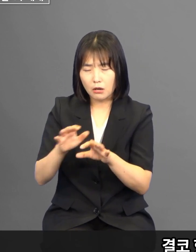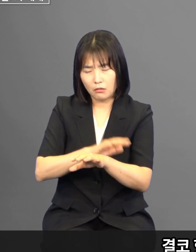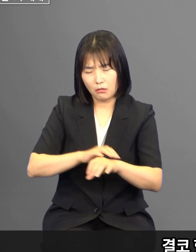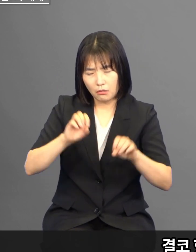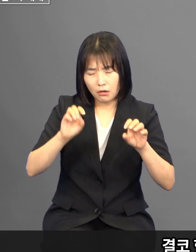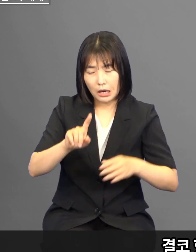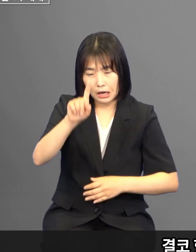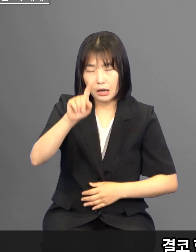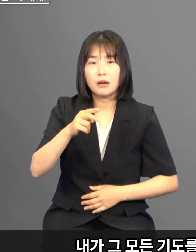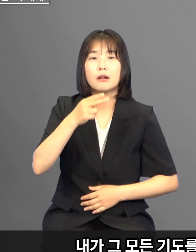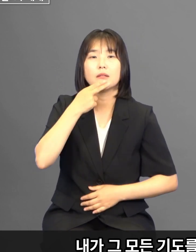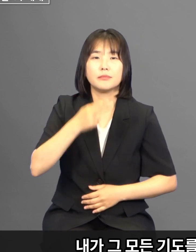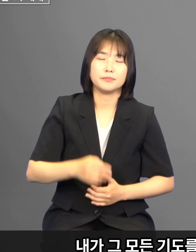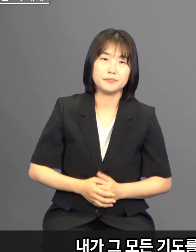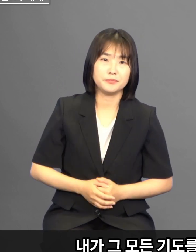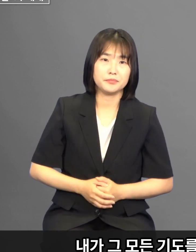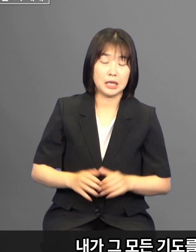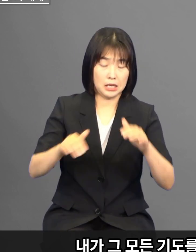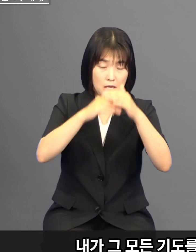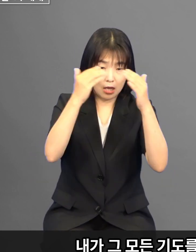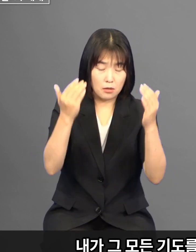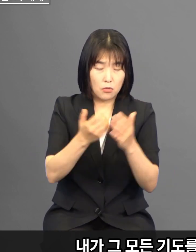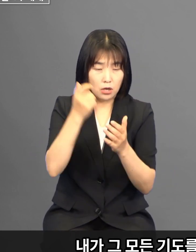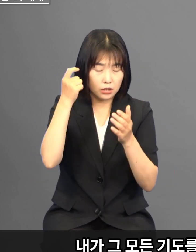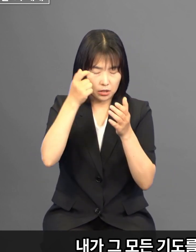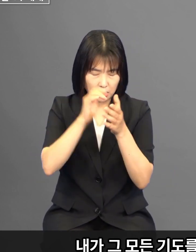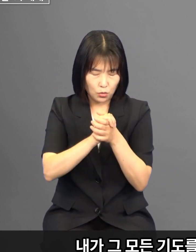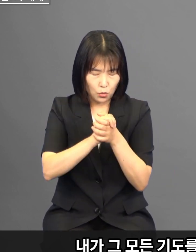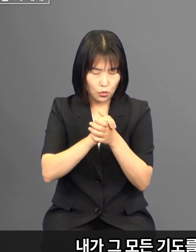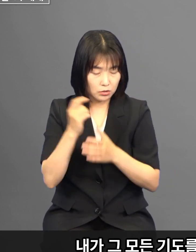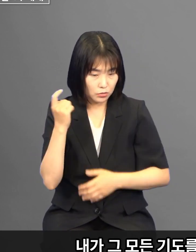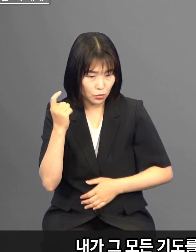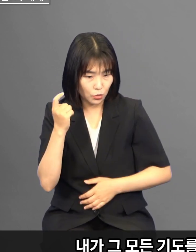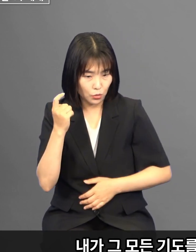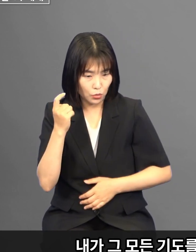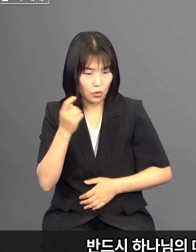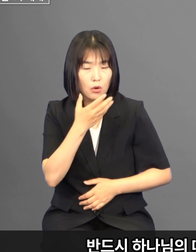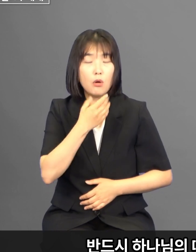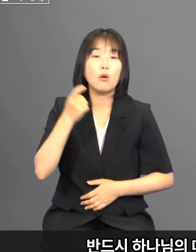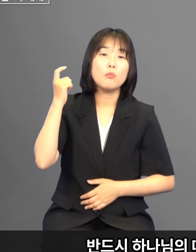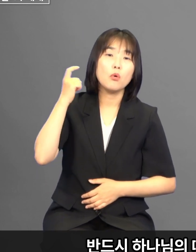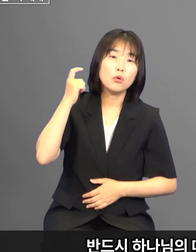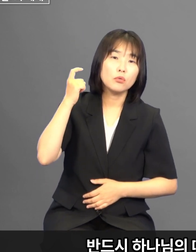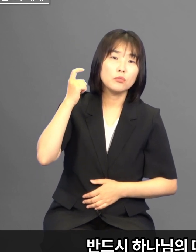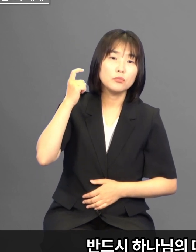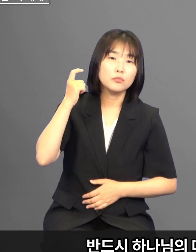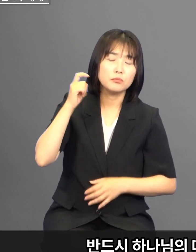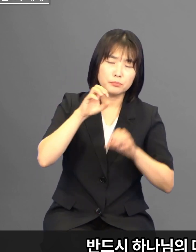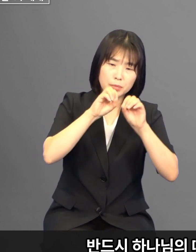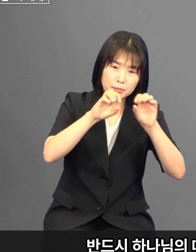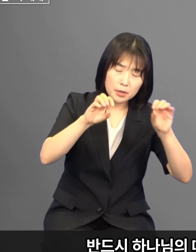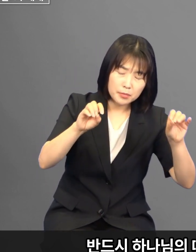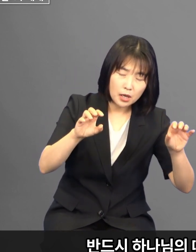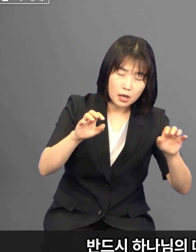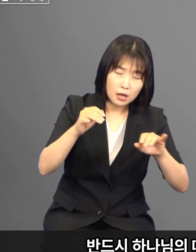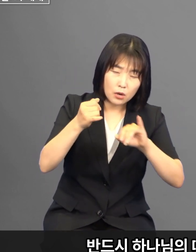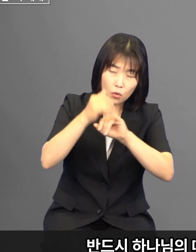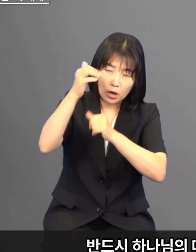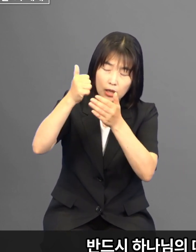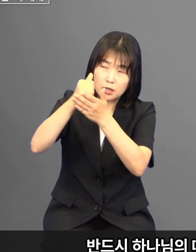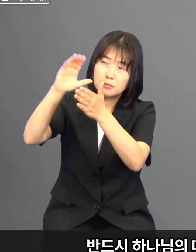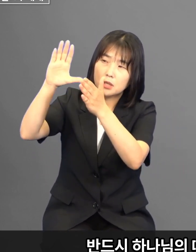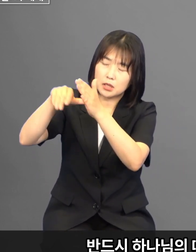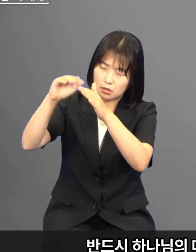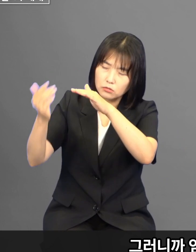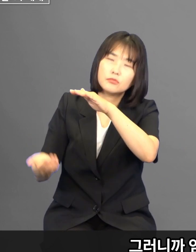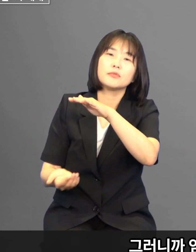아니다. 내가 그 모든 기도를 듣고 있고 너의 복음의 씨앗은 반드시 하나님의 때에, 나의 때에